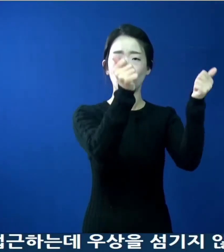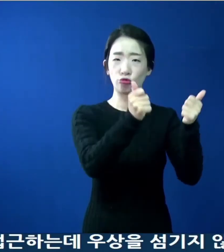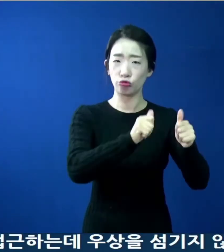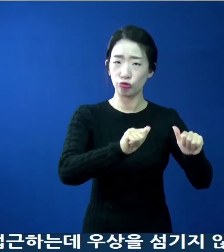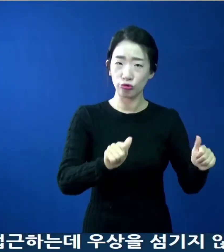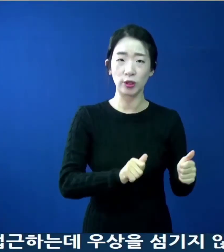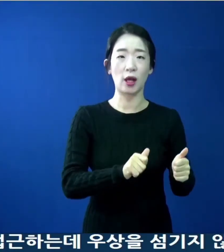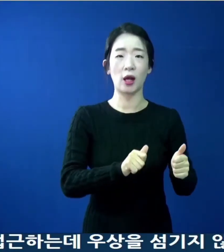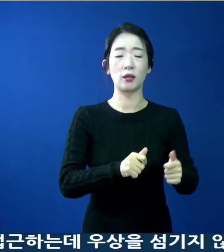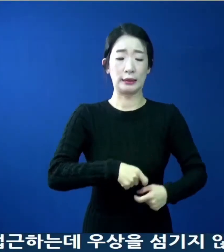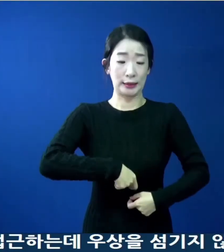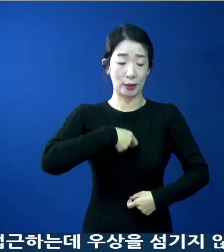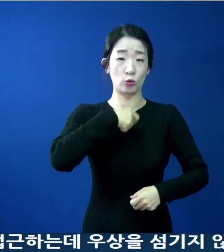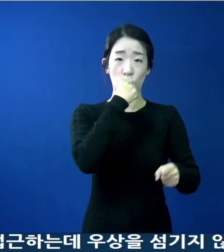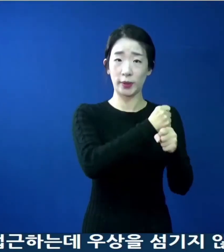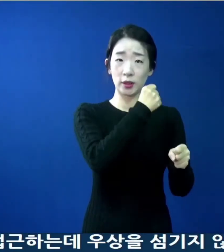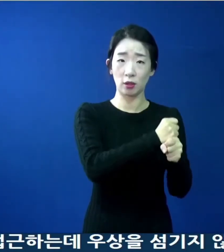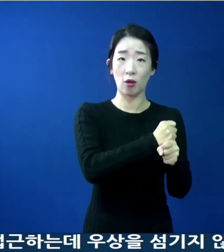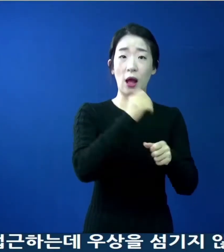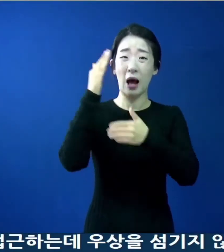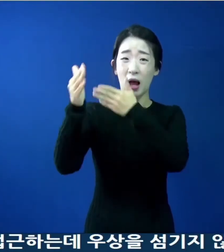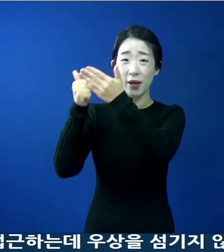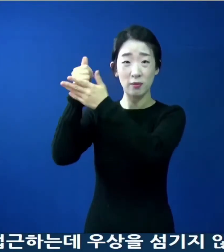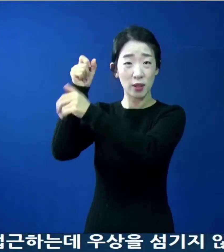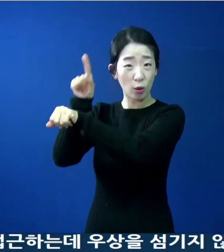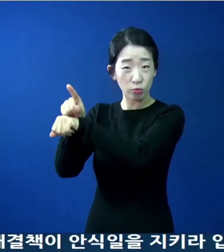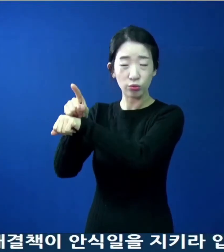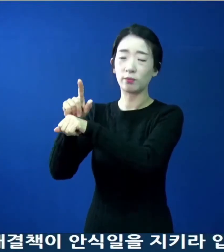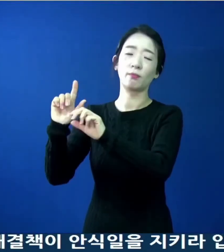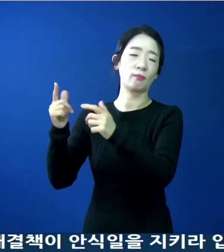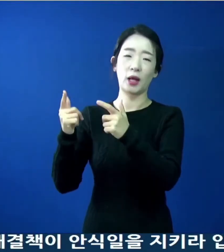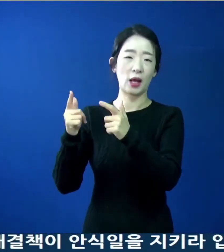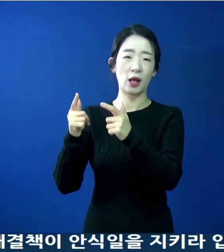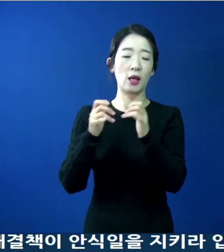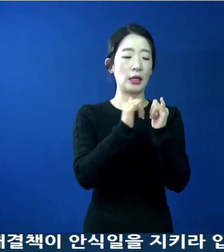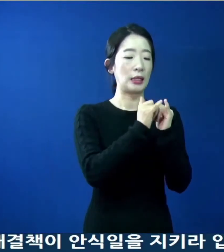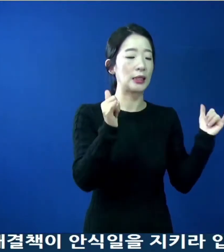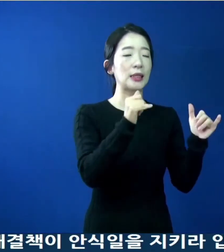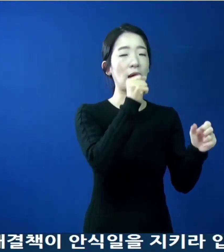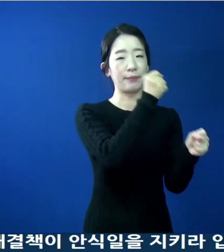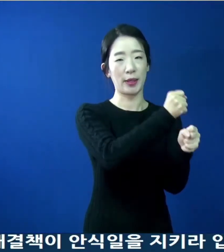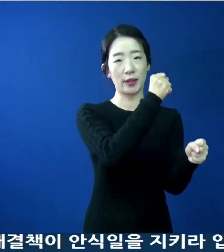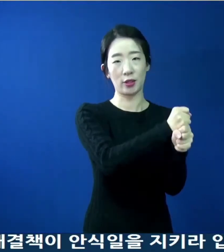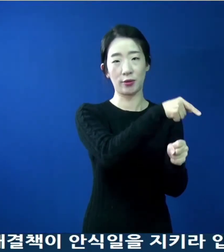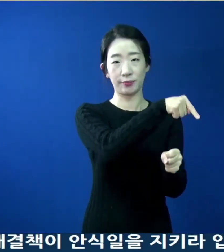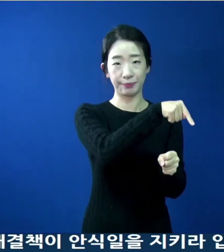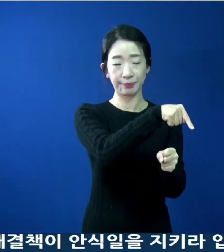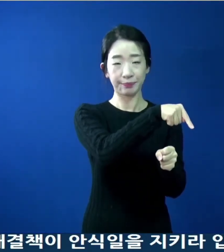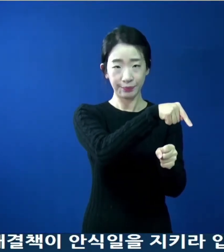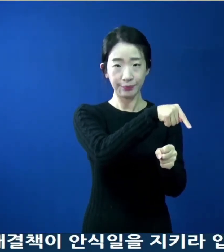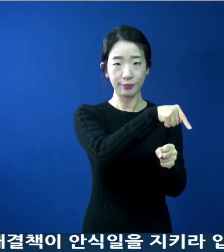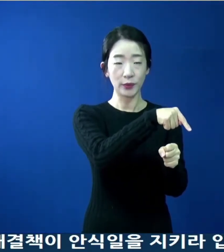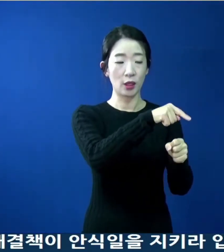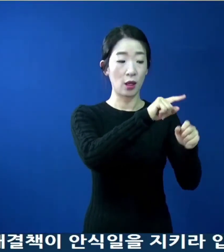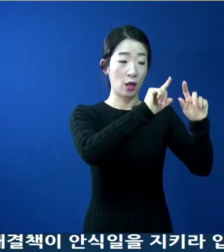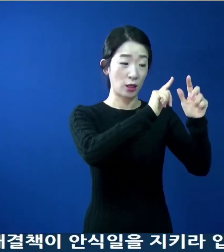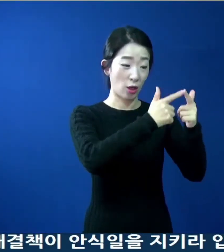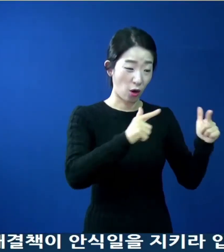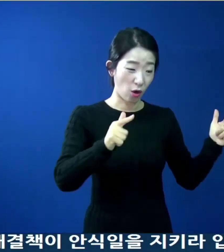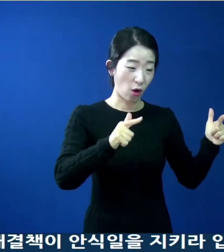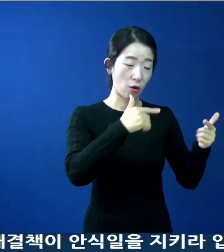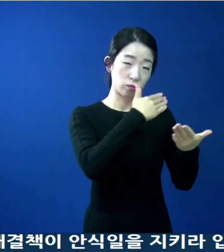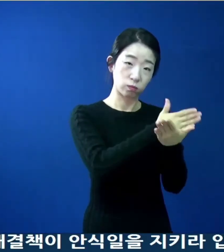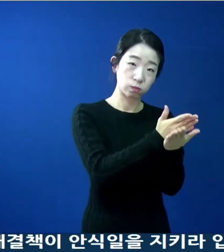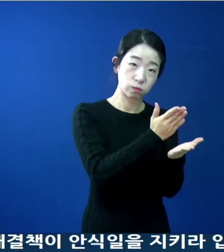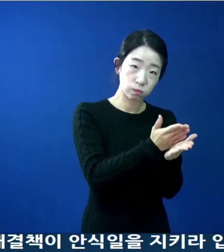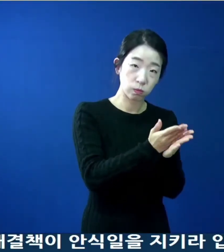거죠. 하나님의 그 성품이 아닙니다. 인간이 만들어낸 거죠. 근데 여러 종류의 우상의 이름이